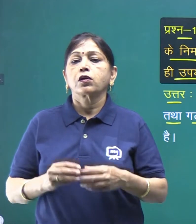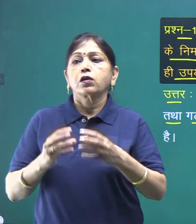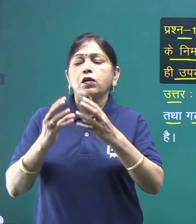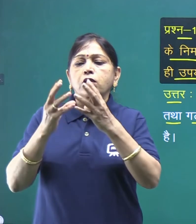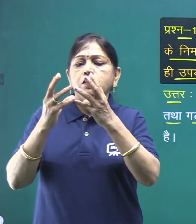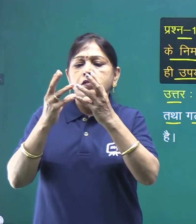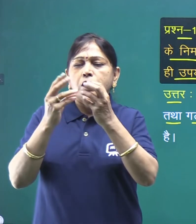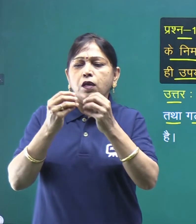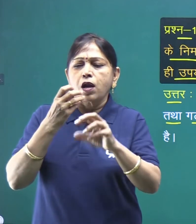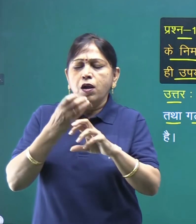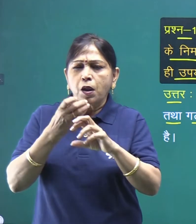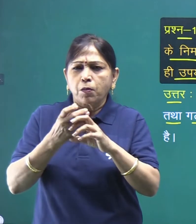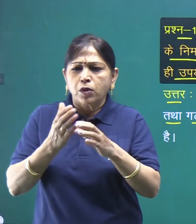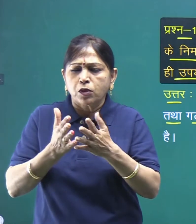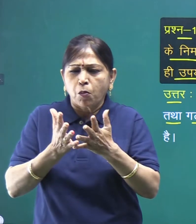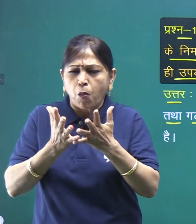गलनांक